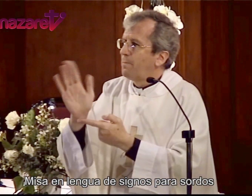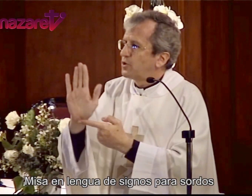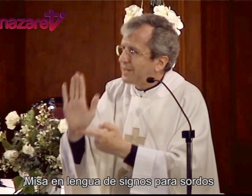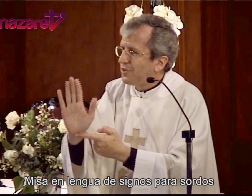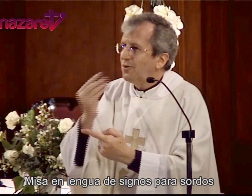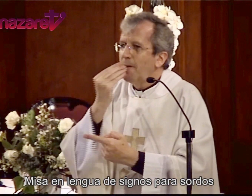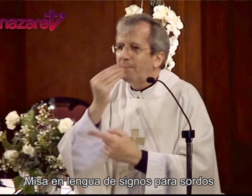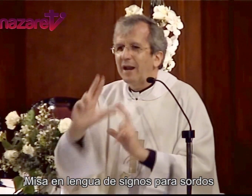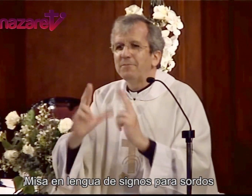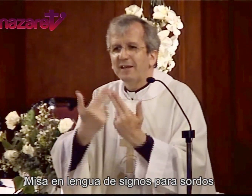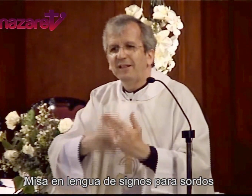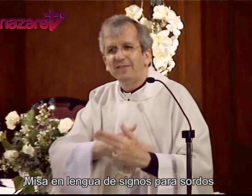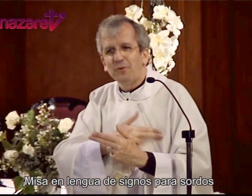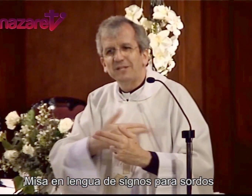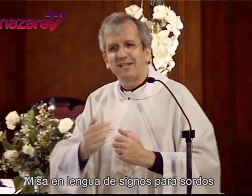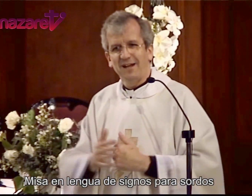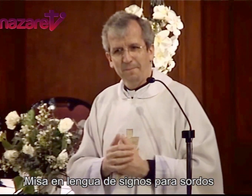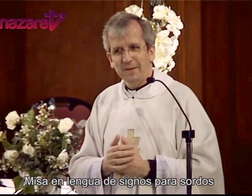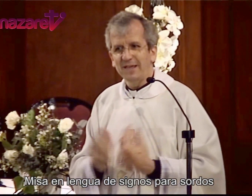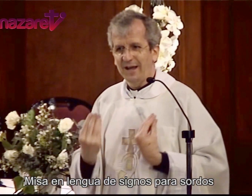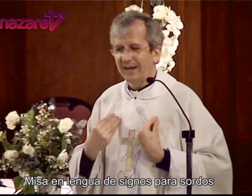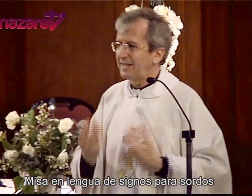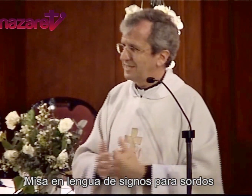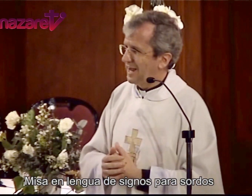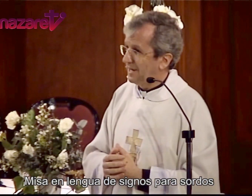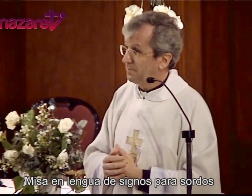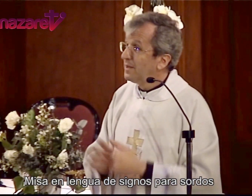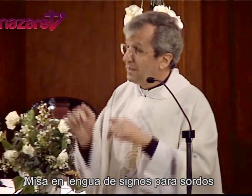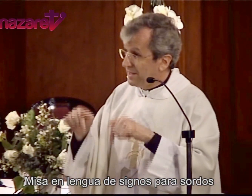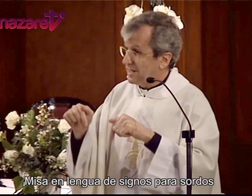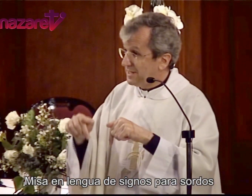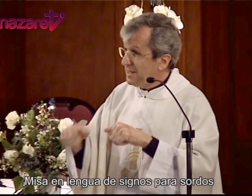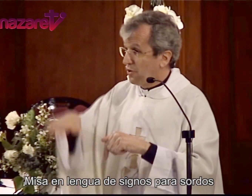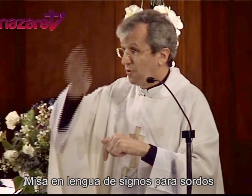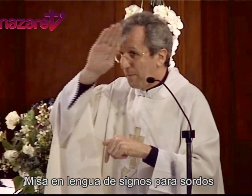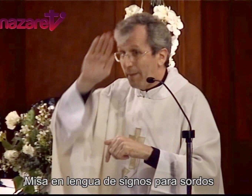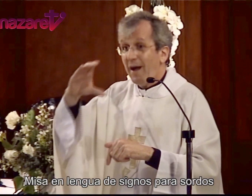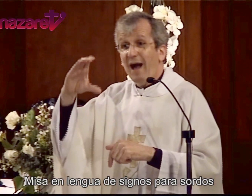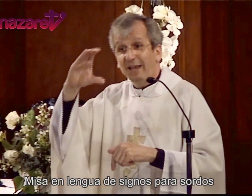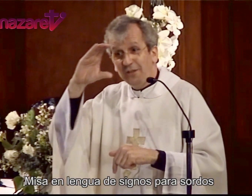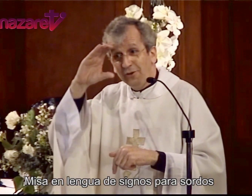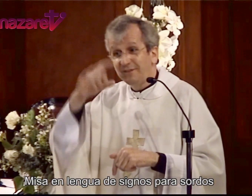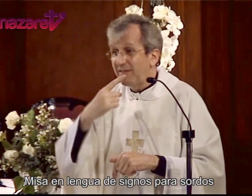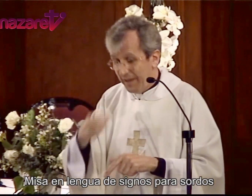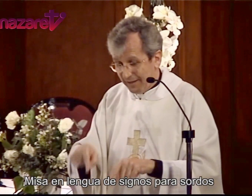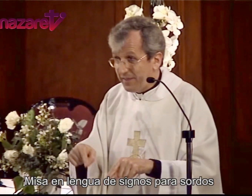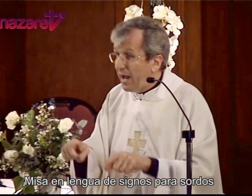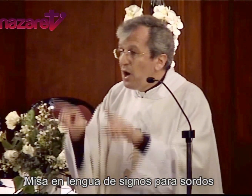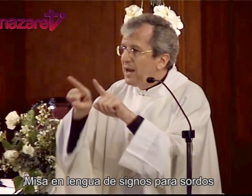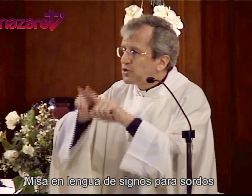mostrando Para el bien De nuestra vida cristiana Y es así Como el Papa Ha querido Dice Decía Los